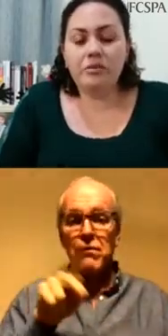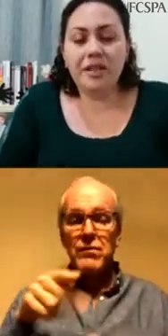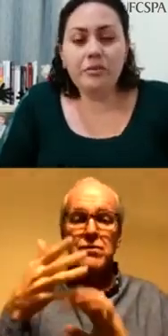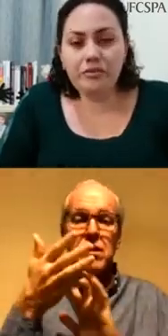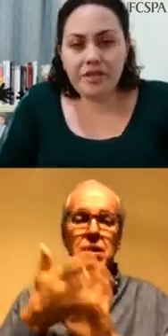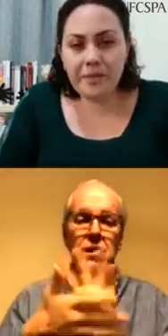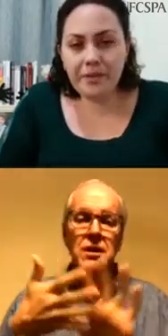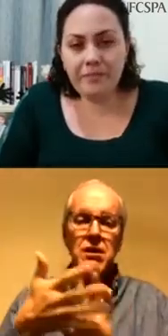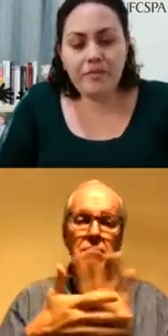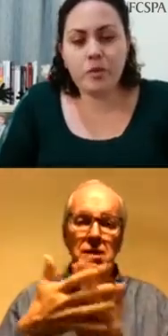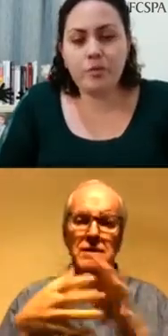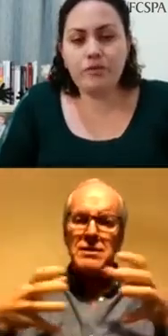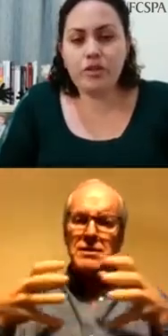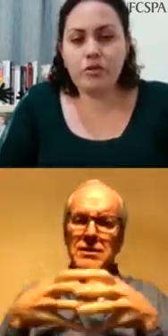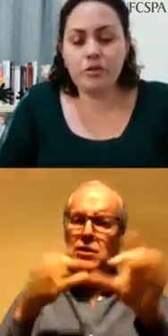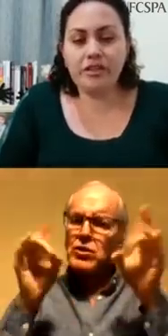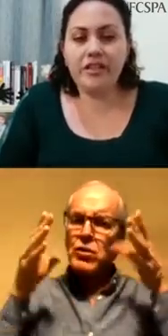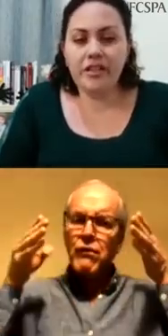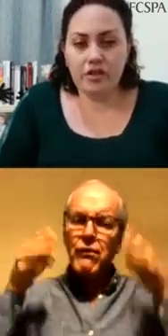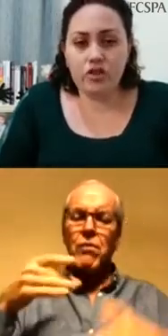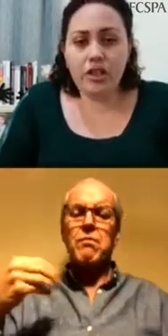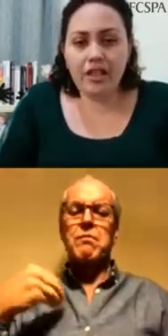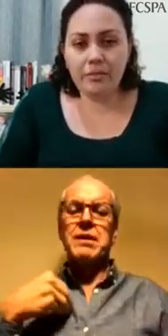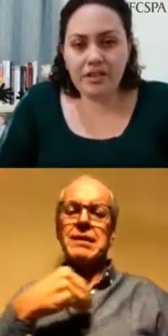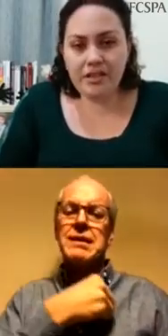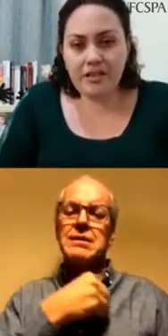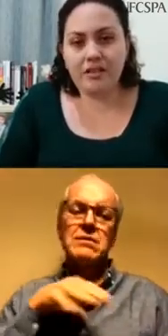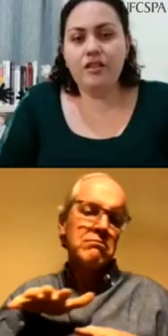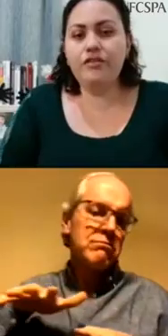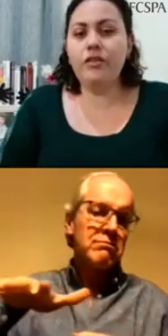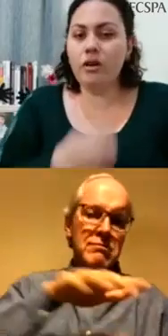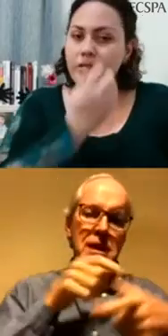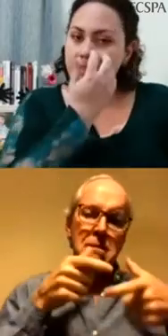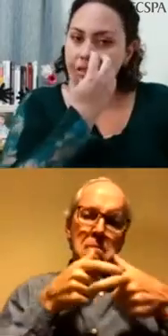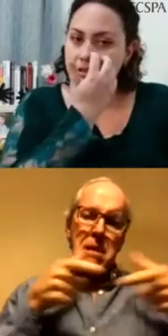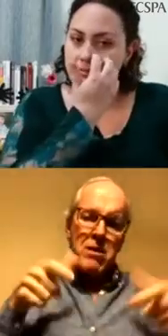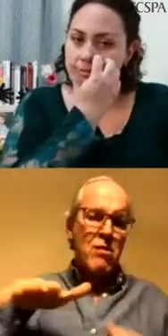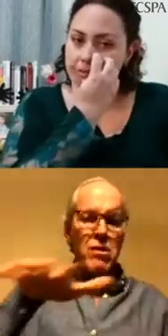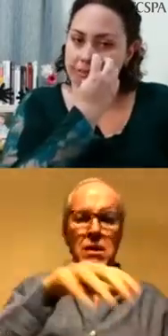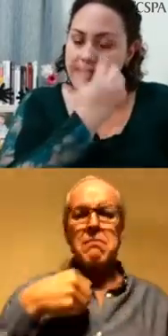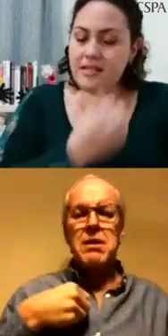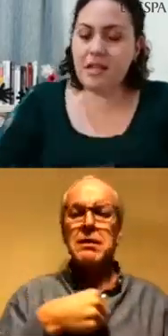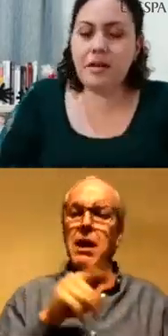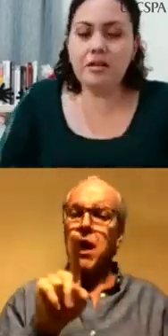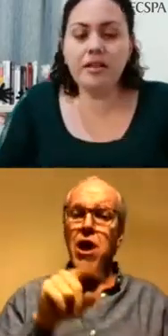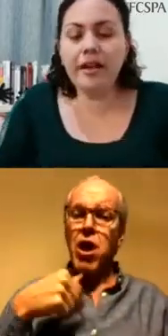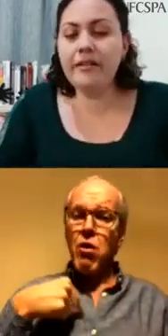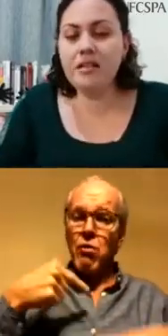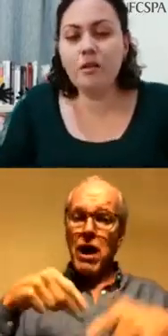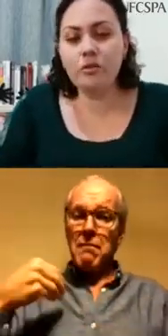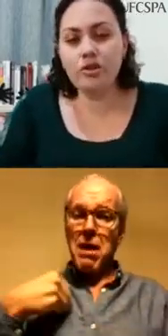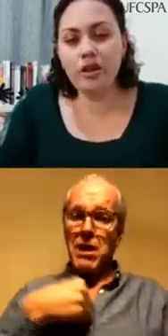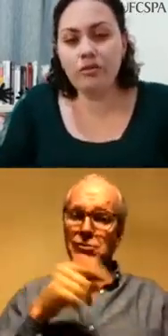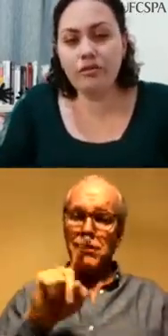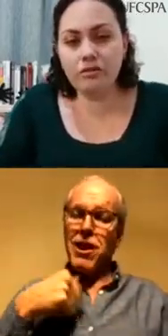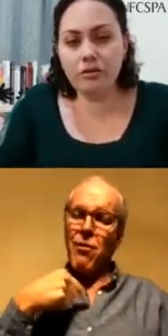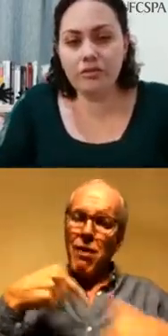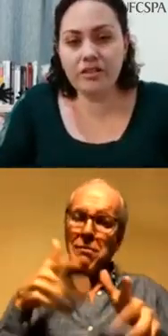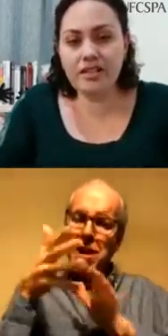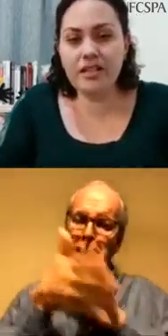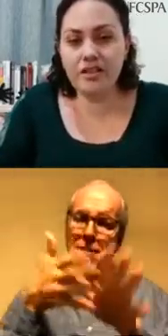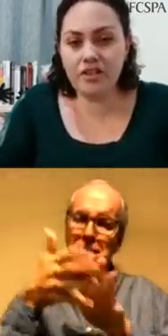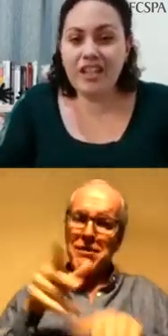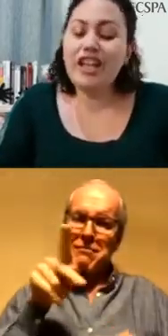trabalho, então, na UFSPA, sou professor de Libras e foco, então, nesse trabalho na área da saúde, que é o foco